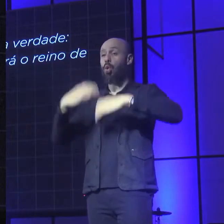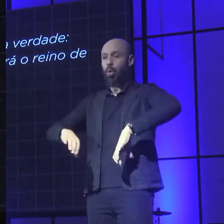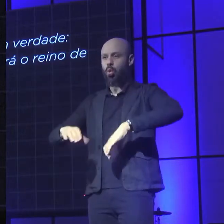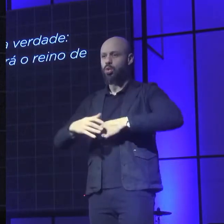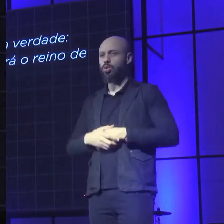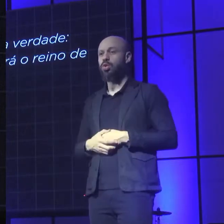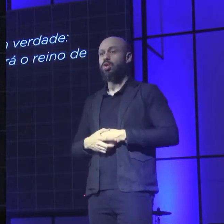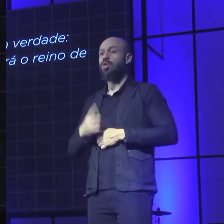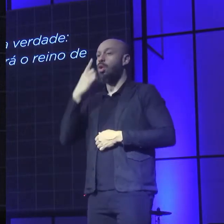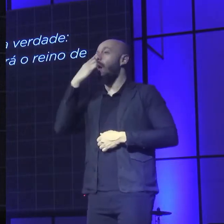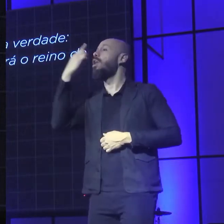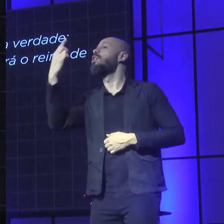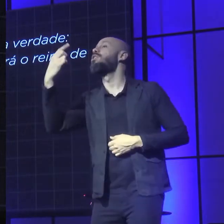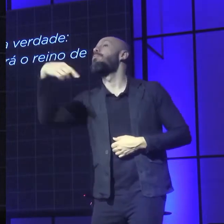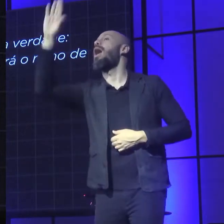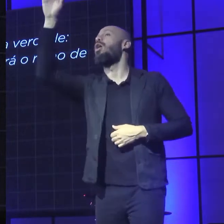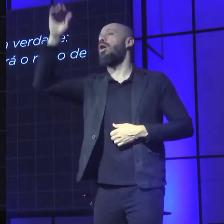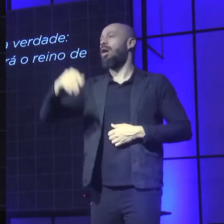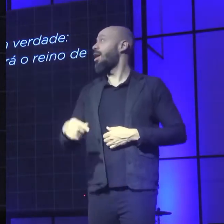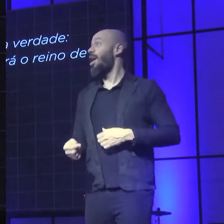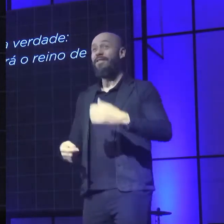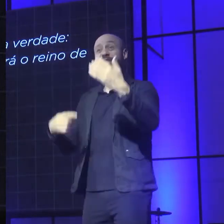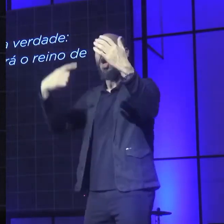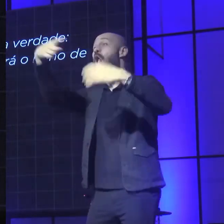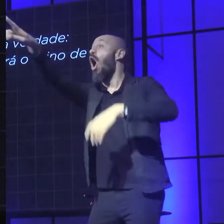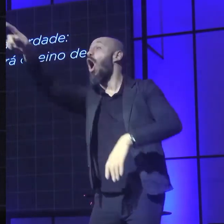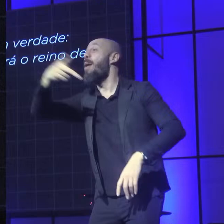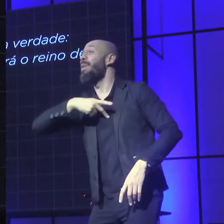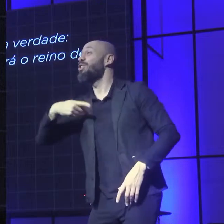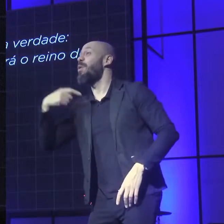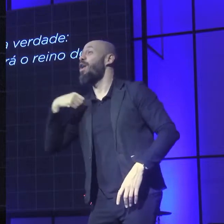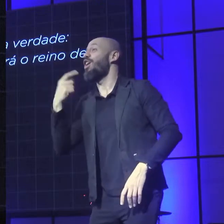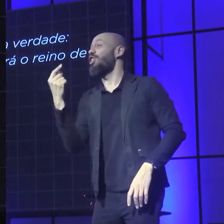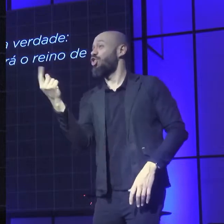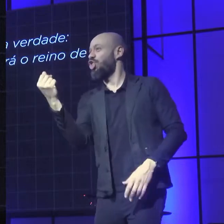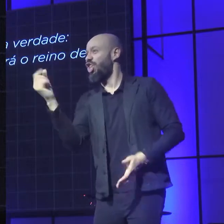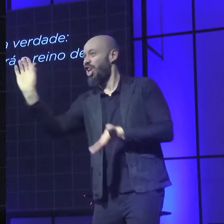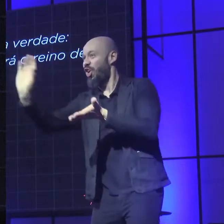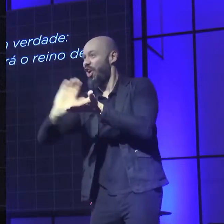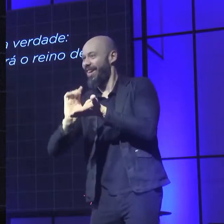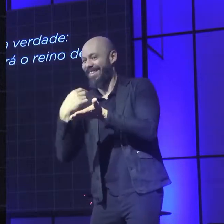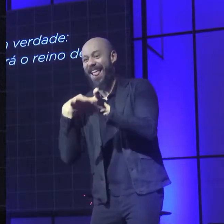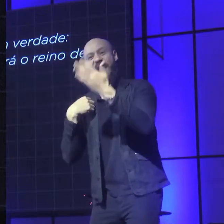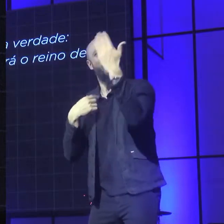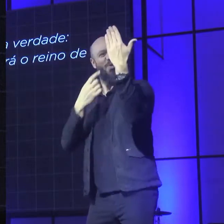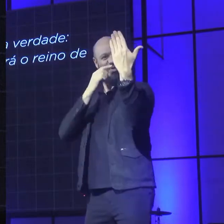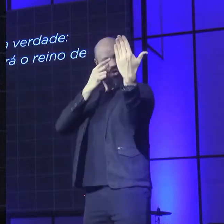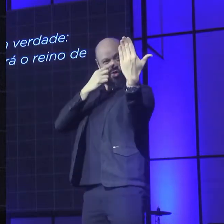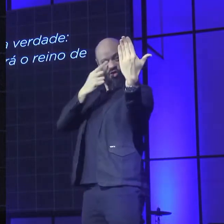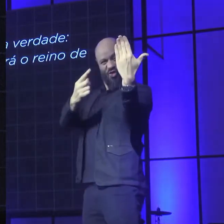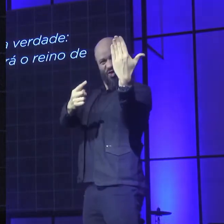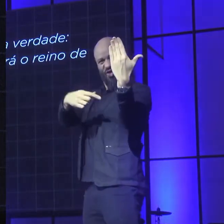eles medindo os narizes. Ô pastor, aqui um concurso para o senhor ganhar um dinheirinho aí. Eu disse, aham.